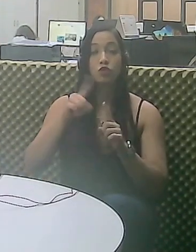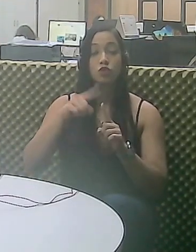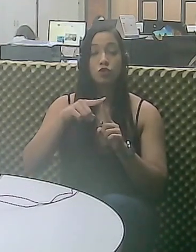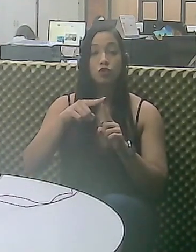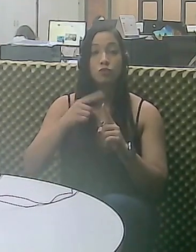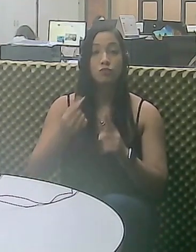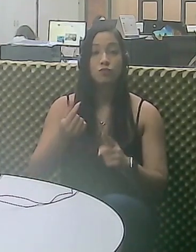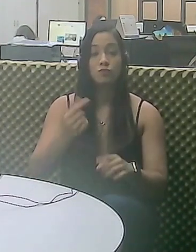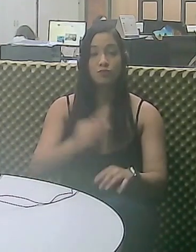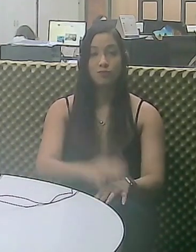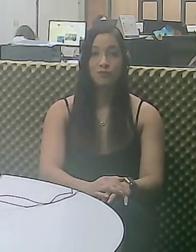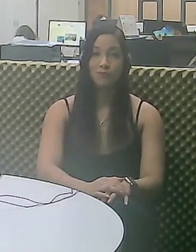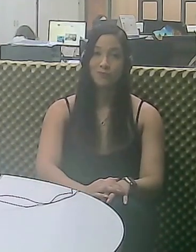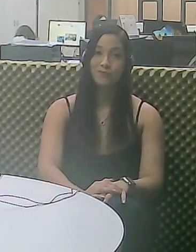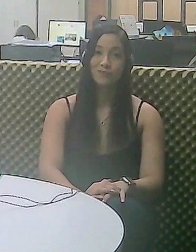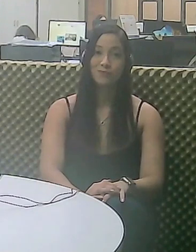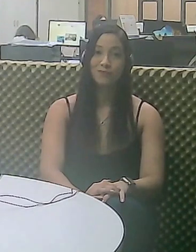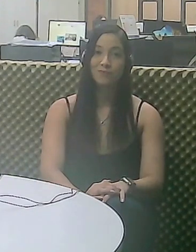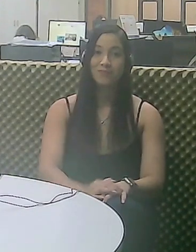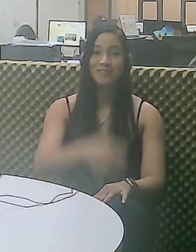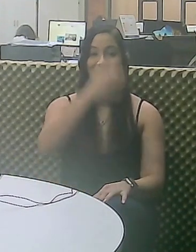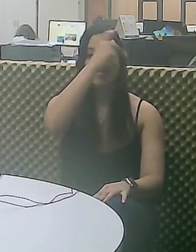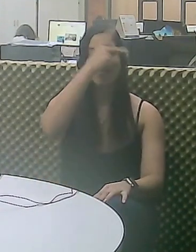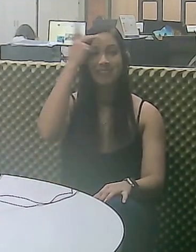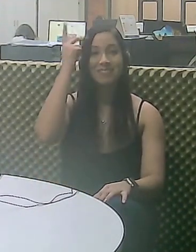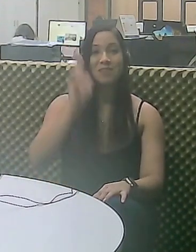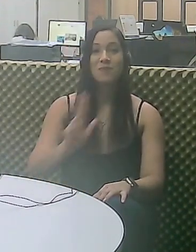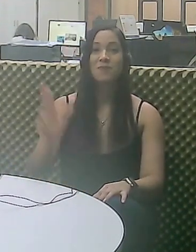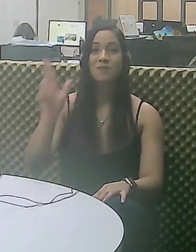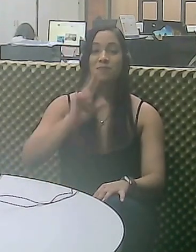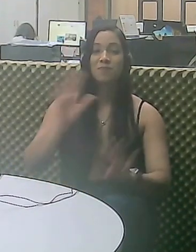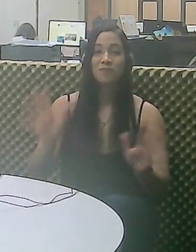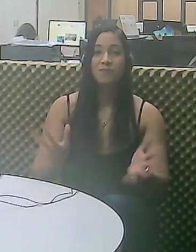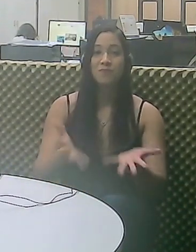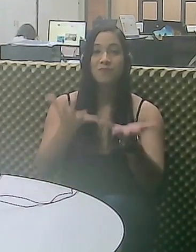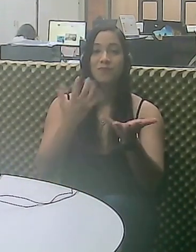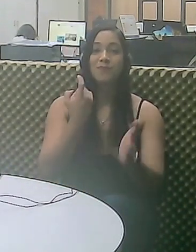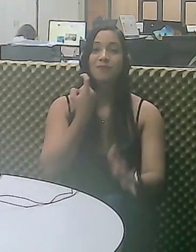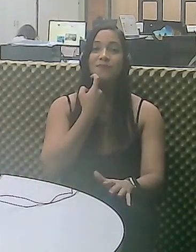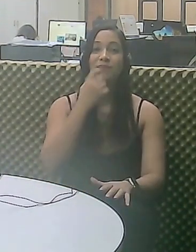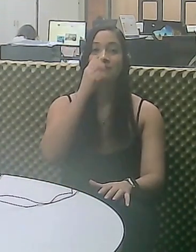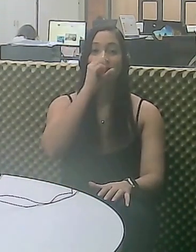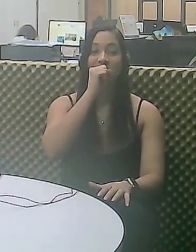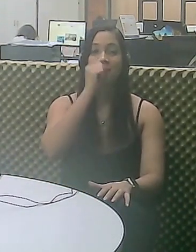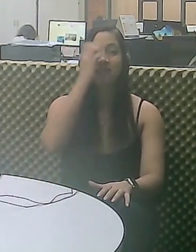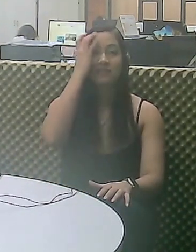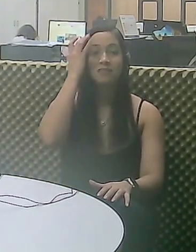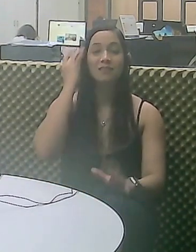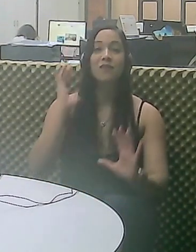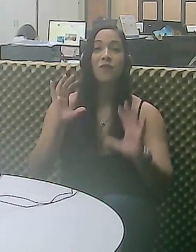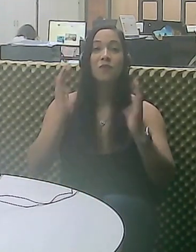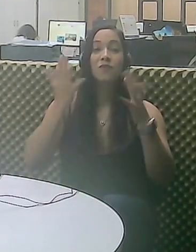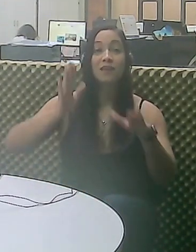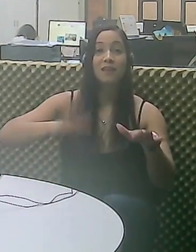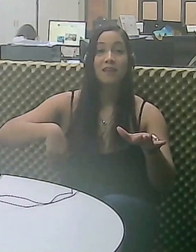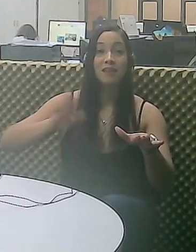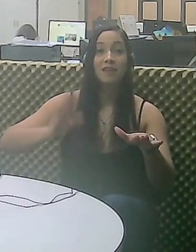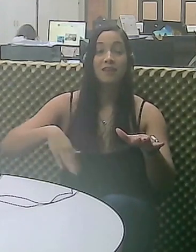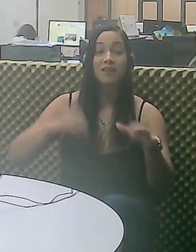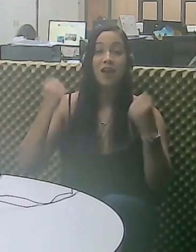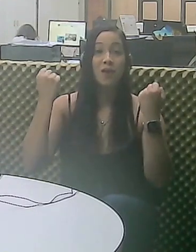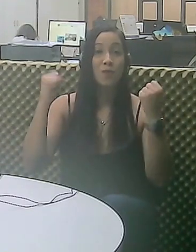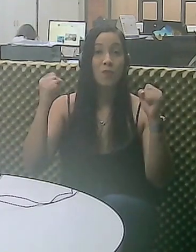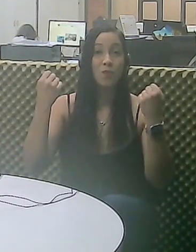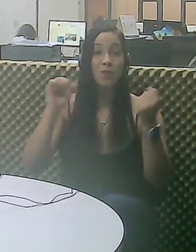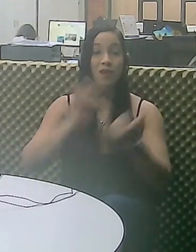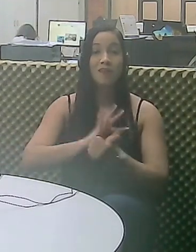valores. A Prefeitura de Uberlândia promove nesta sexta e sábado o Festival de Natação e